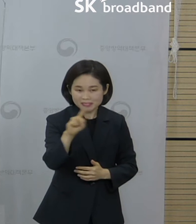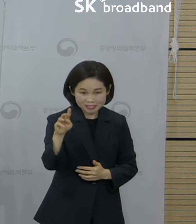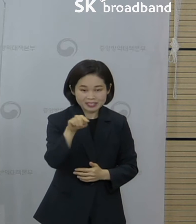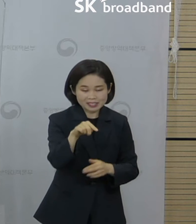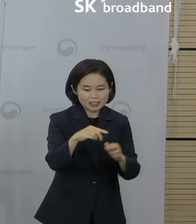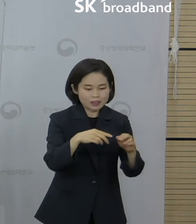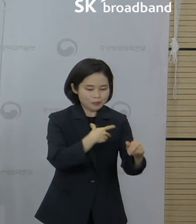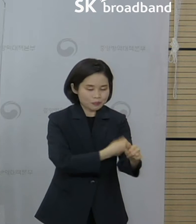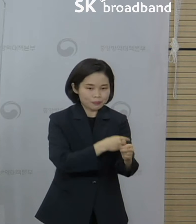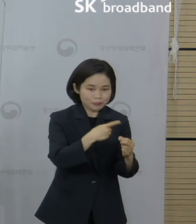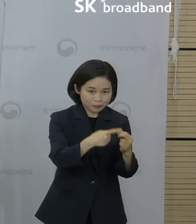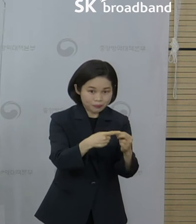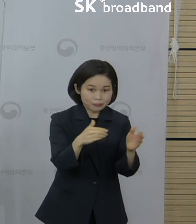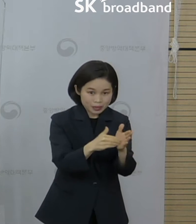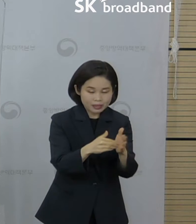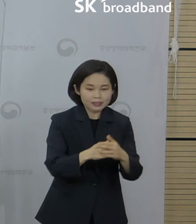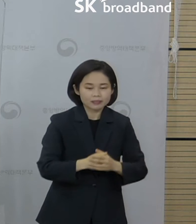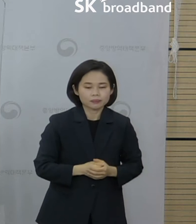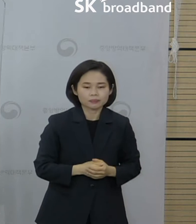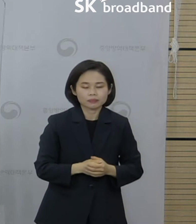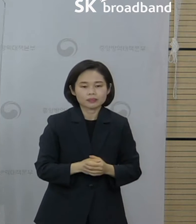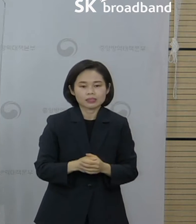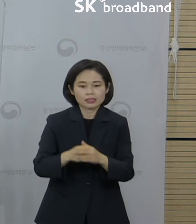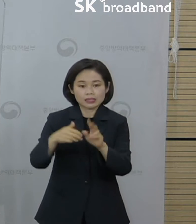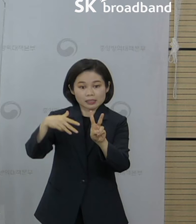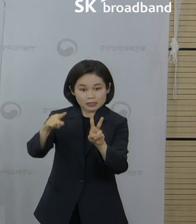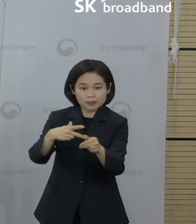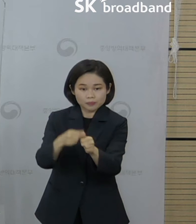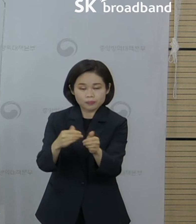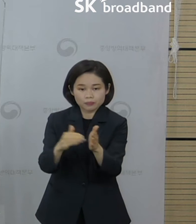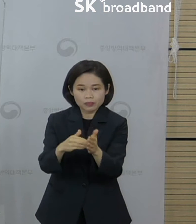접종을 받았습니다. 2차 접종자는